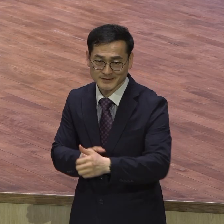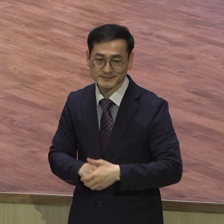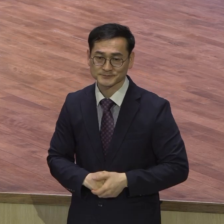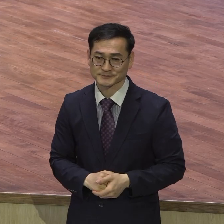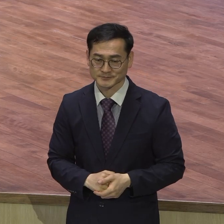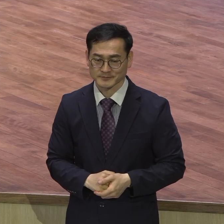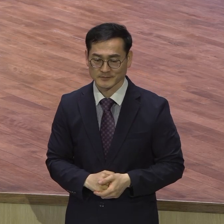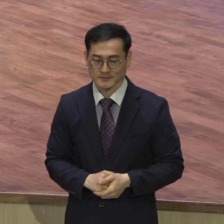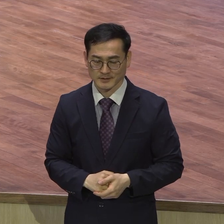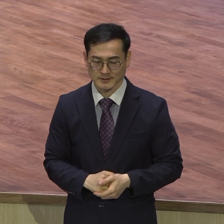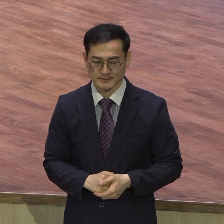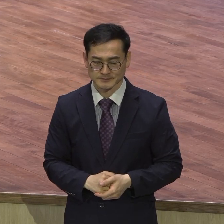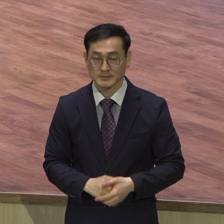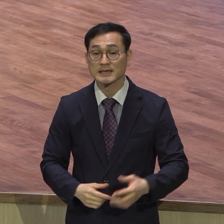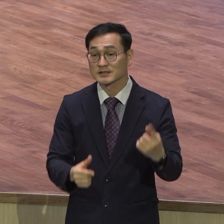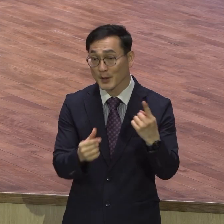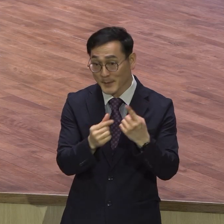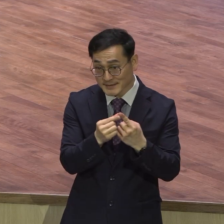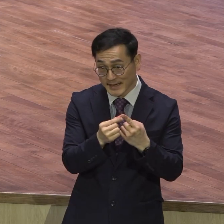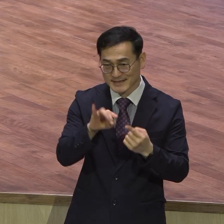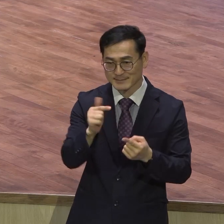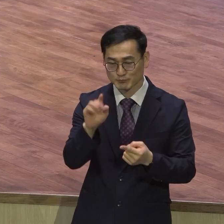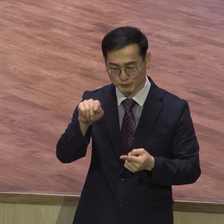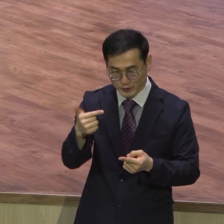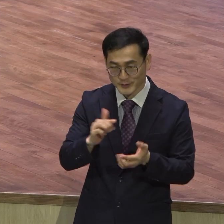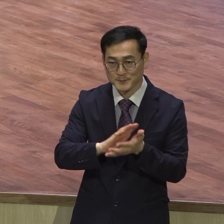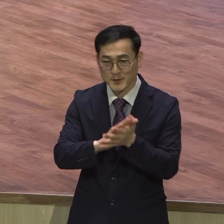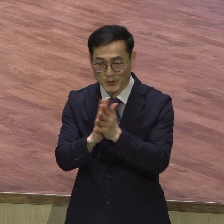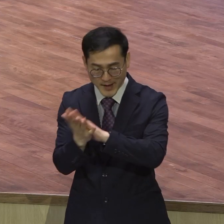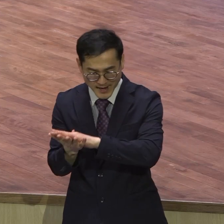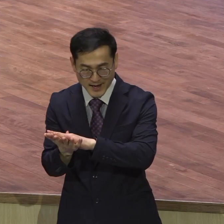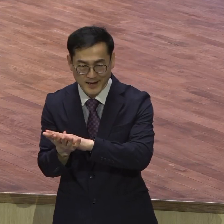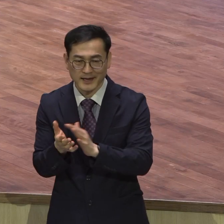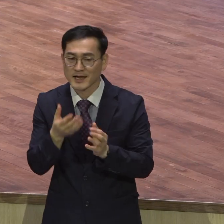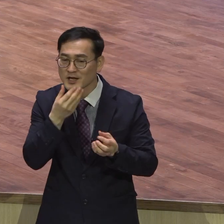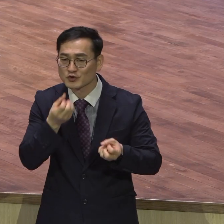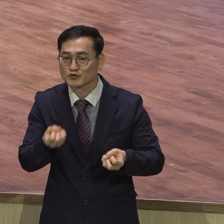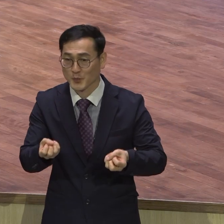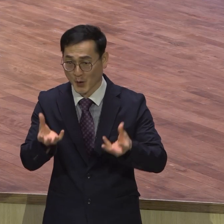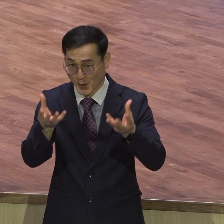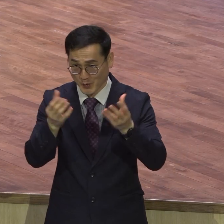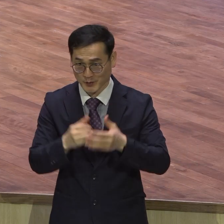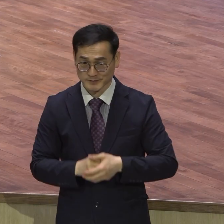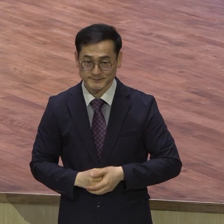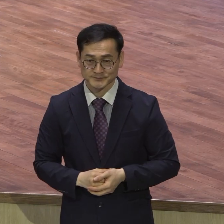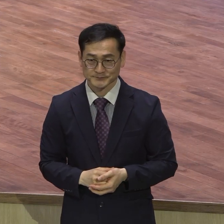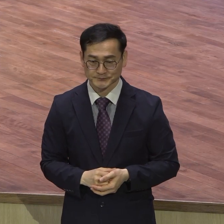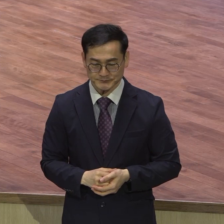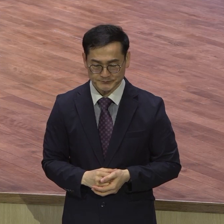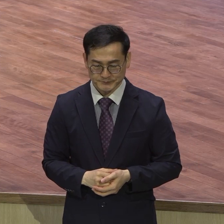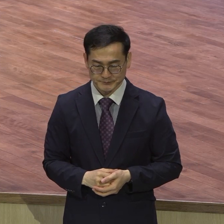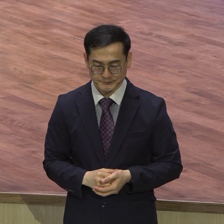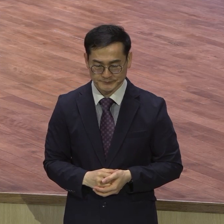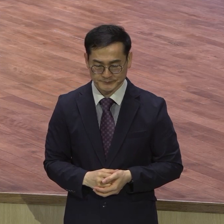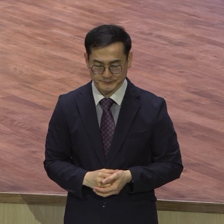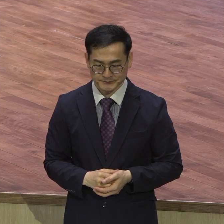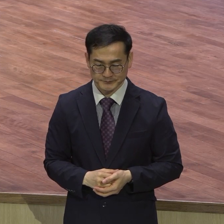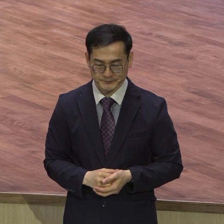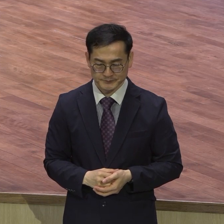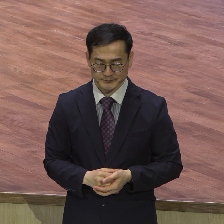축복입니다. 뇌위기를 크게 두 부분으로 나눌 수가 있어요. 1장부터 17장까지는 범죄한